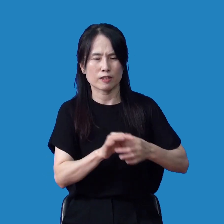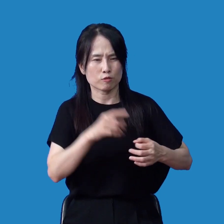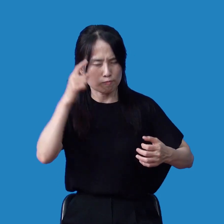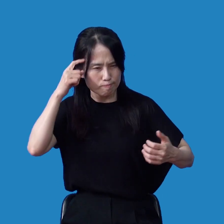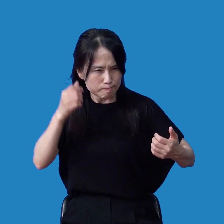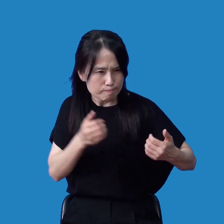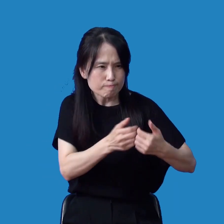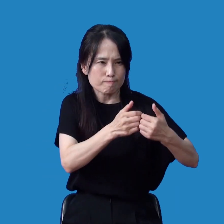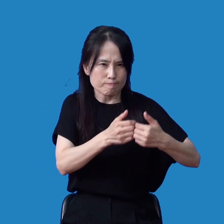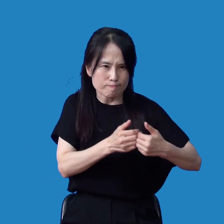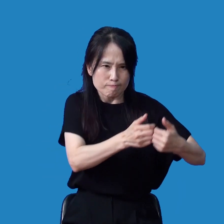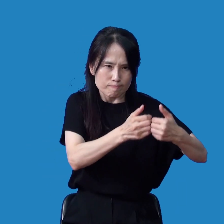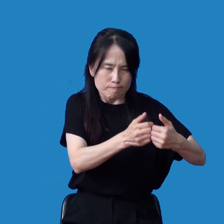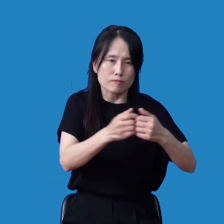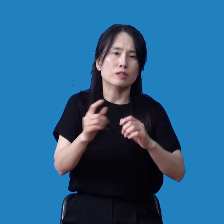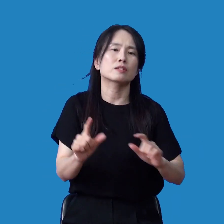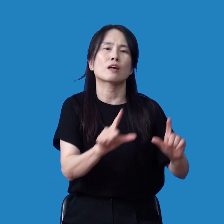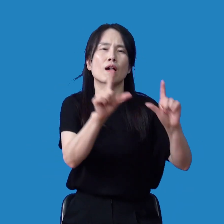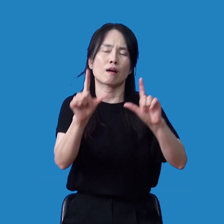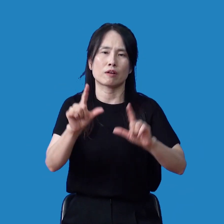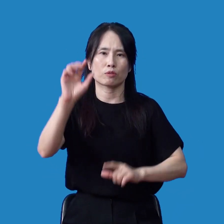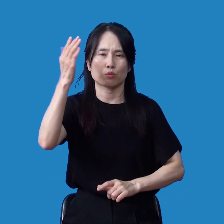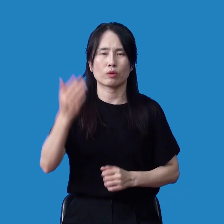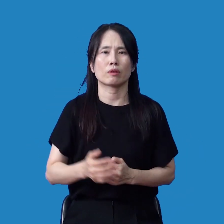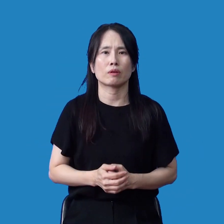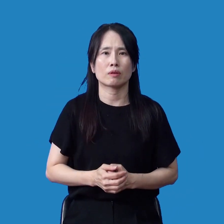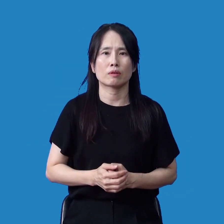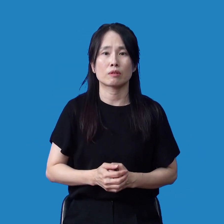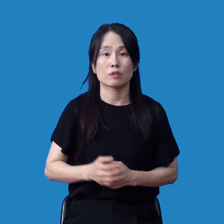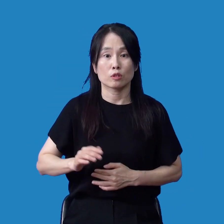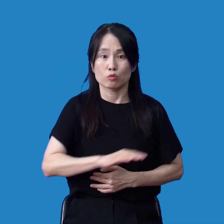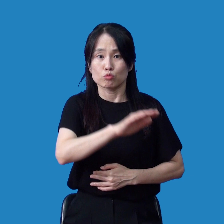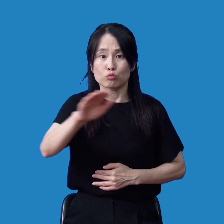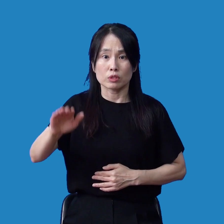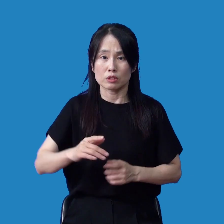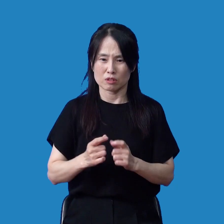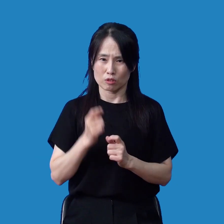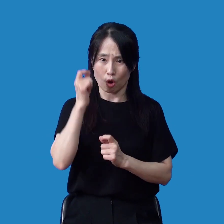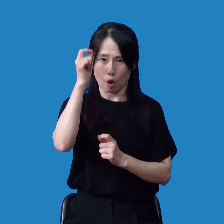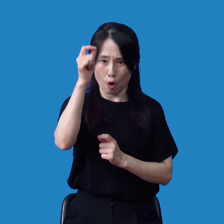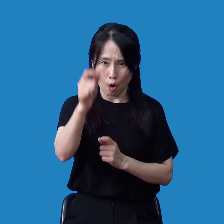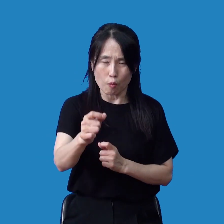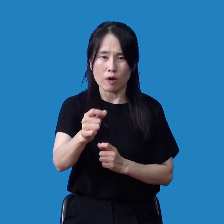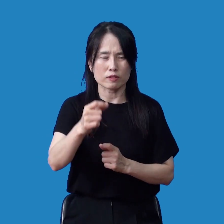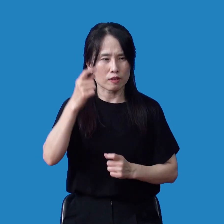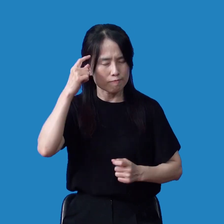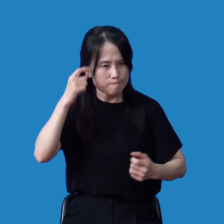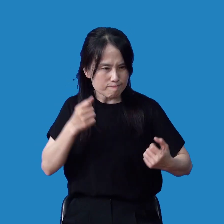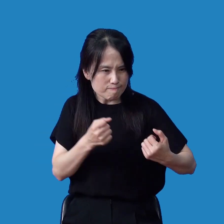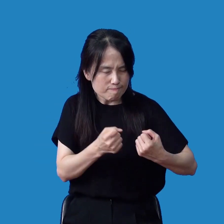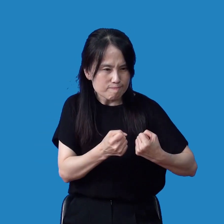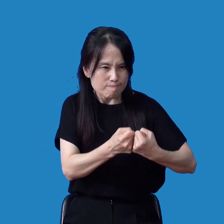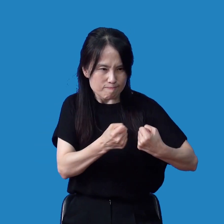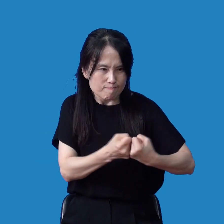프로테스탄트라는 말의 뜻은 저항하는 자라는 뜻입니다. 우리는 영원한 프로테스탄트로 살아야 합니다.